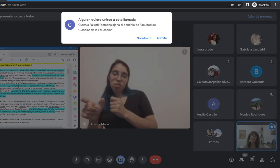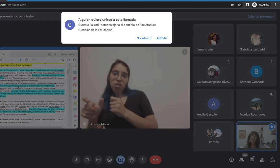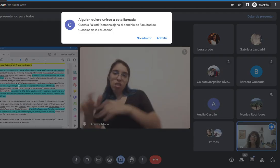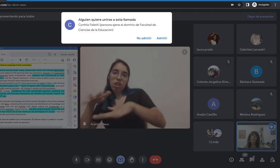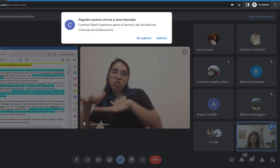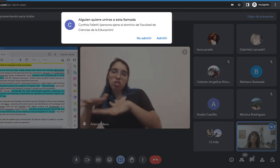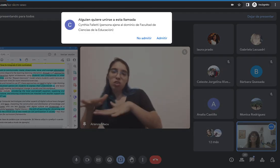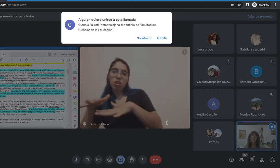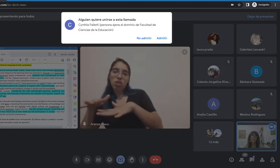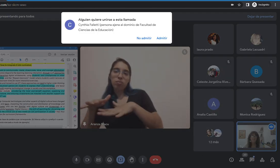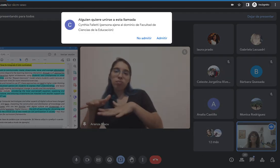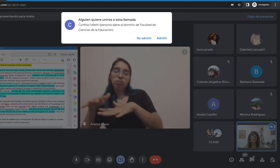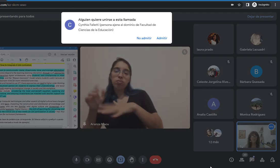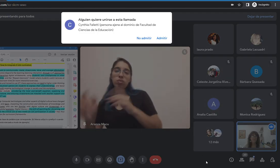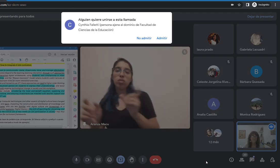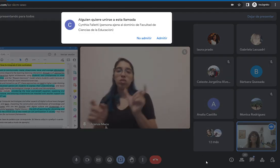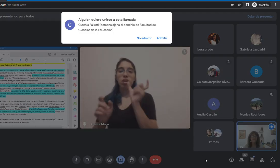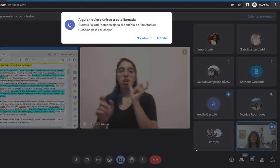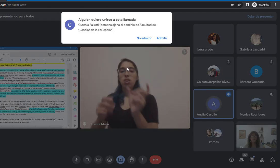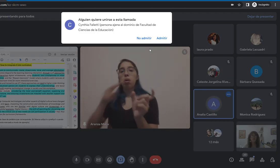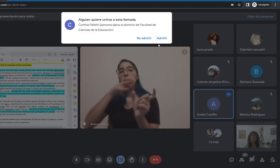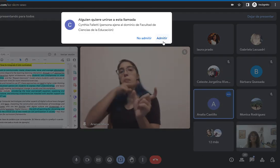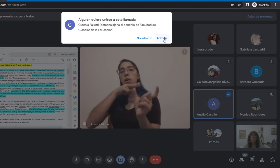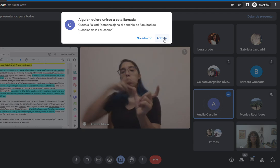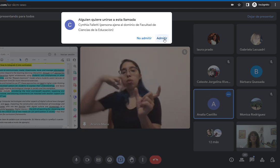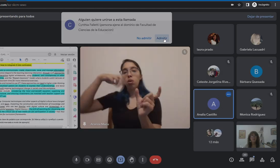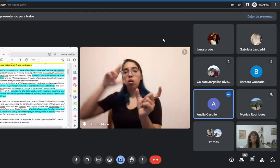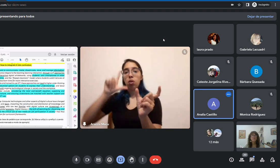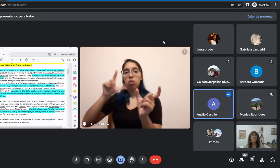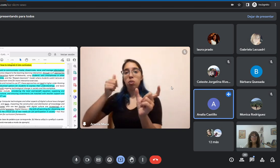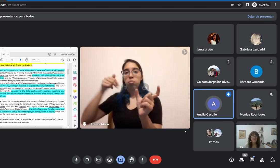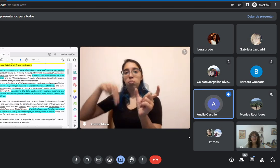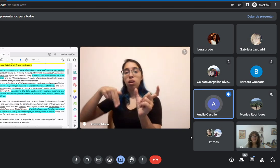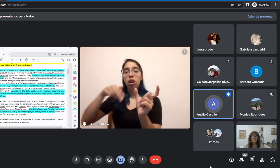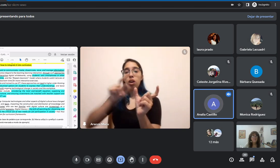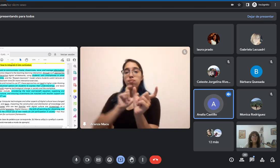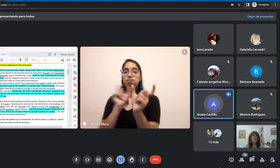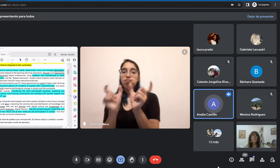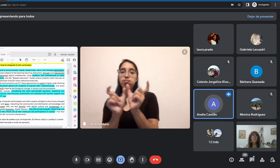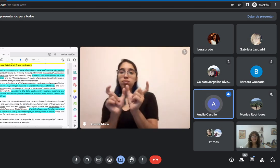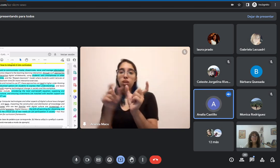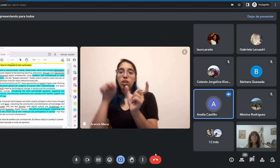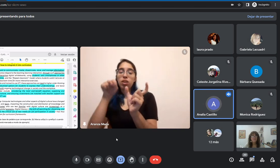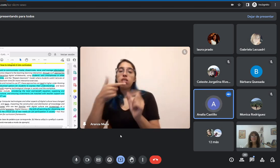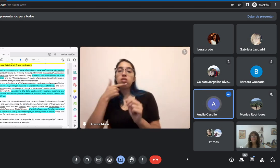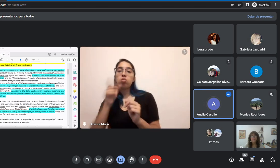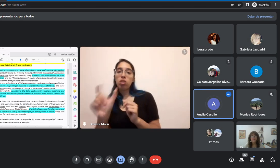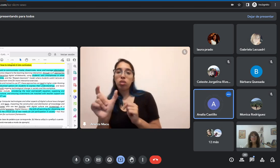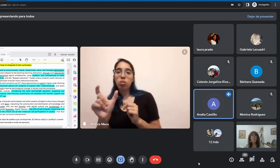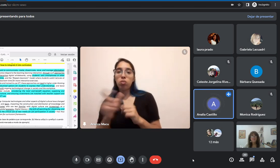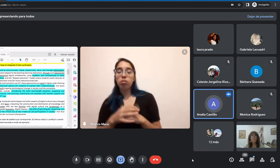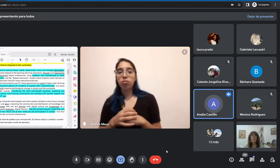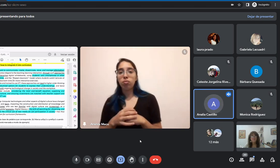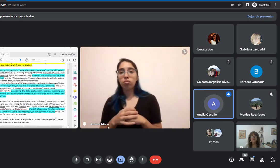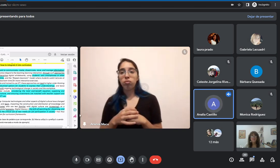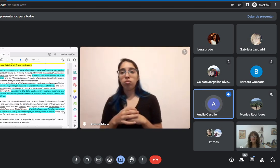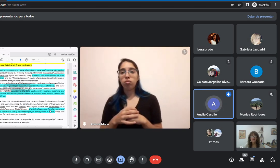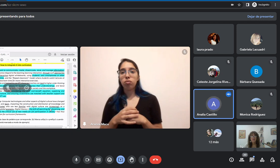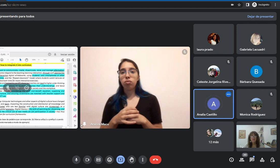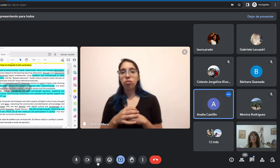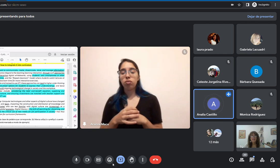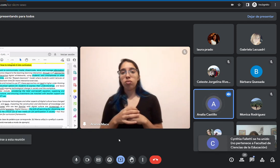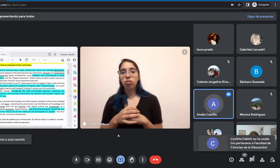plural. Este sí tiene. Entonces, perdón, acá el sufijo, ¿cuál sería?